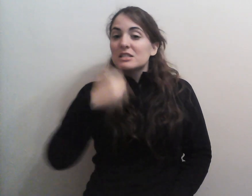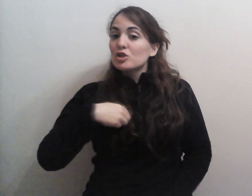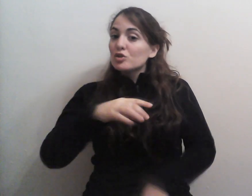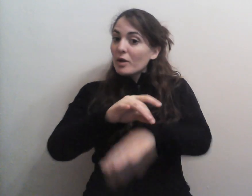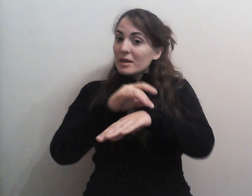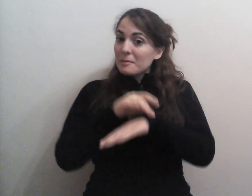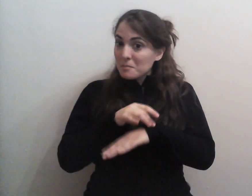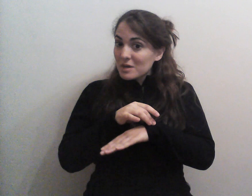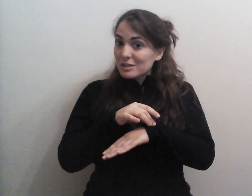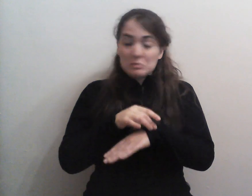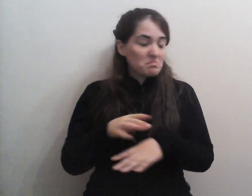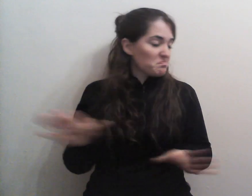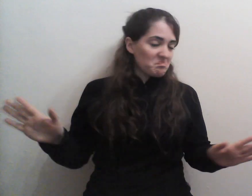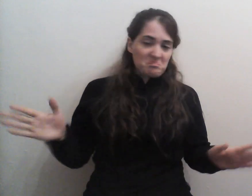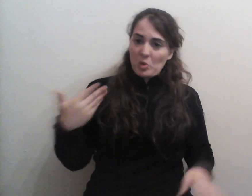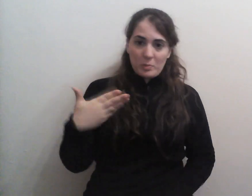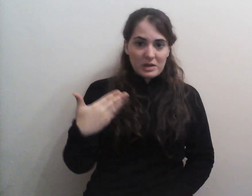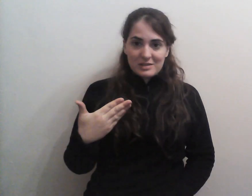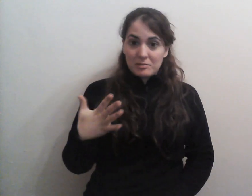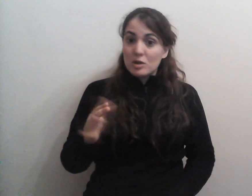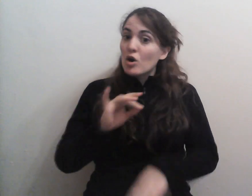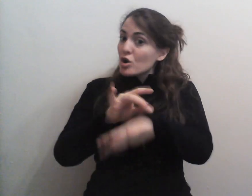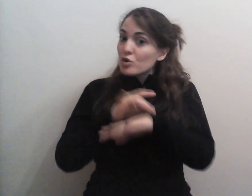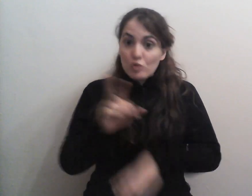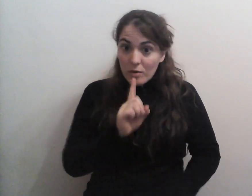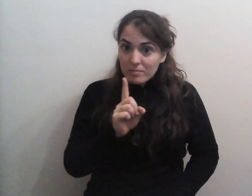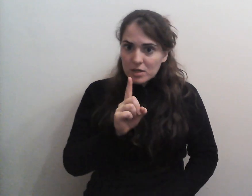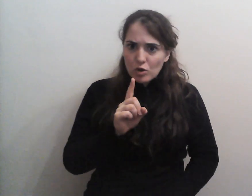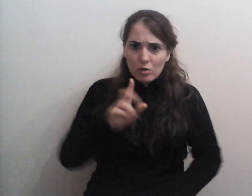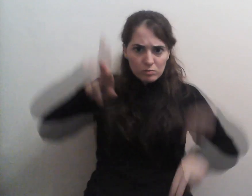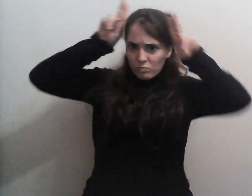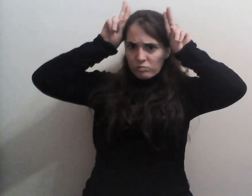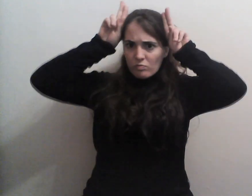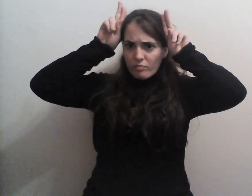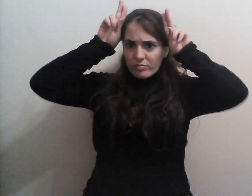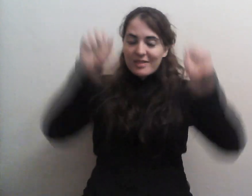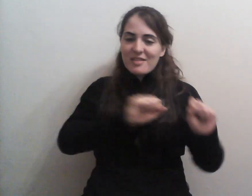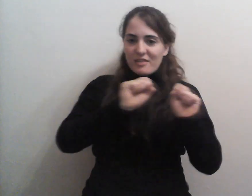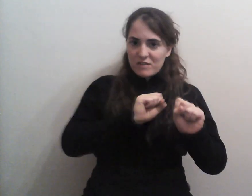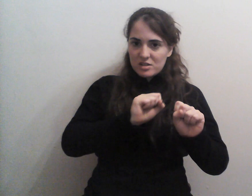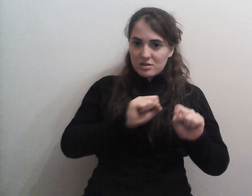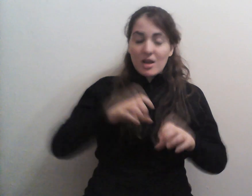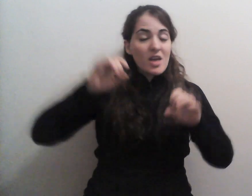Cristo, con Cristo, pues somos retenidos en el reino de Dios. Somos hijos. El Señor desea